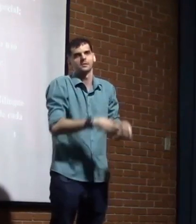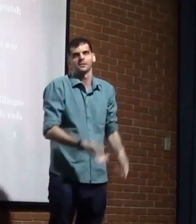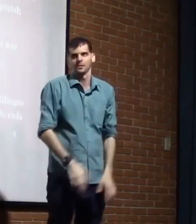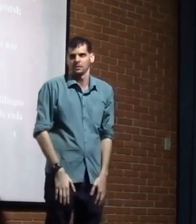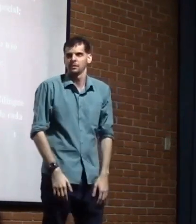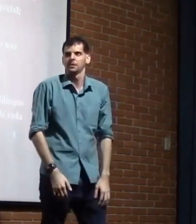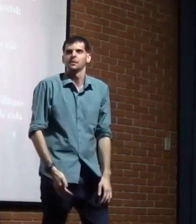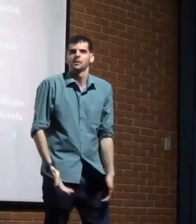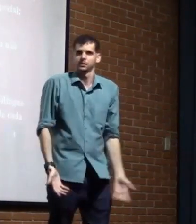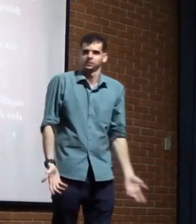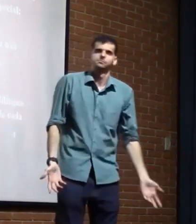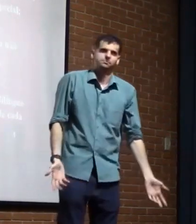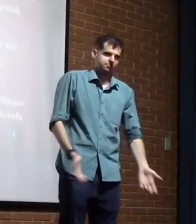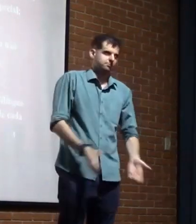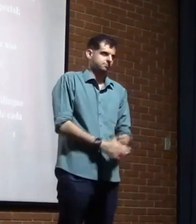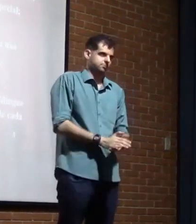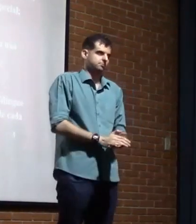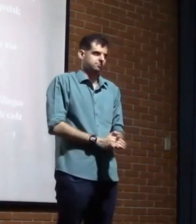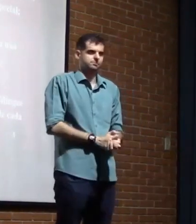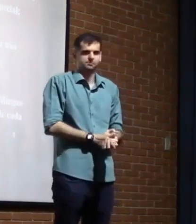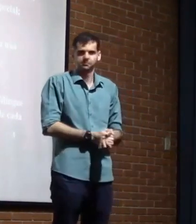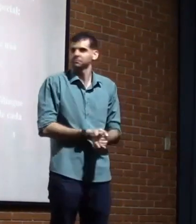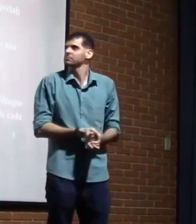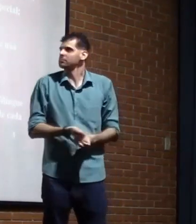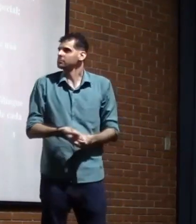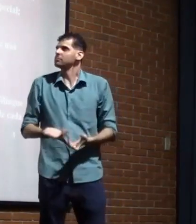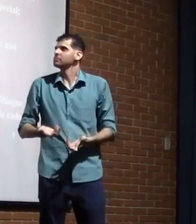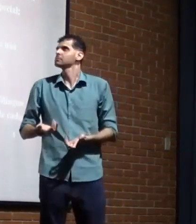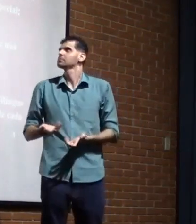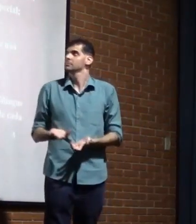vê, por exemplo, a colocação de intérpretes e tudo mais, mas é só isso.